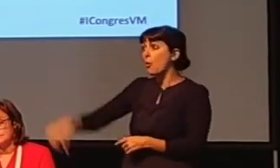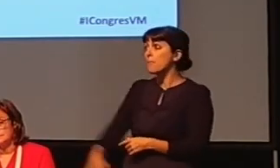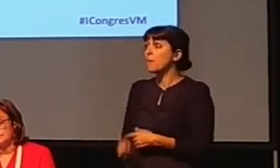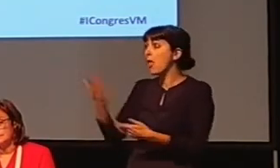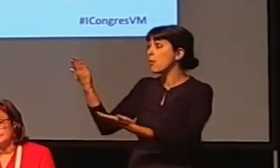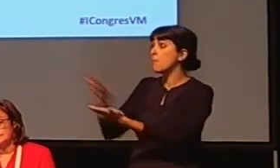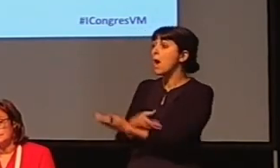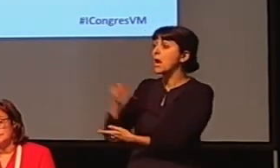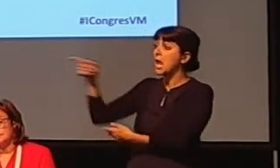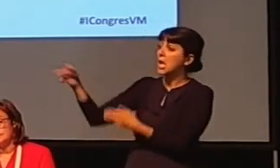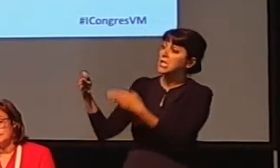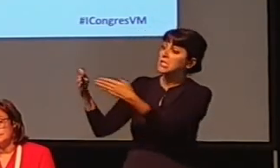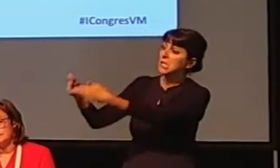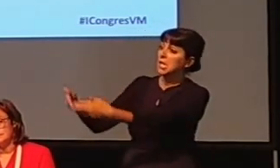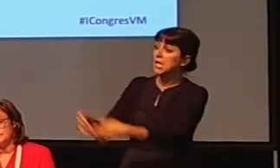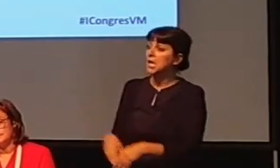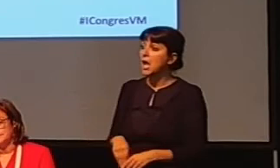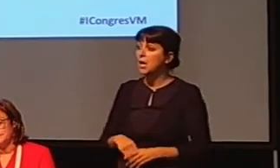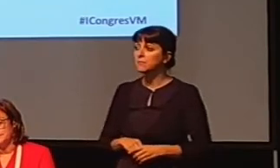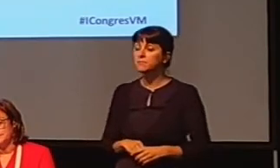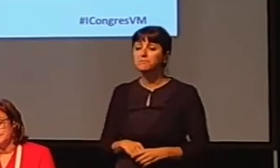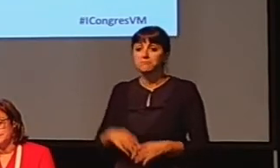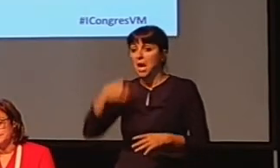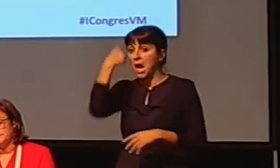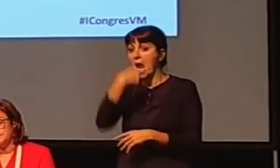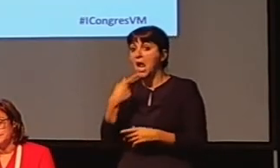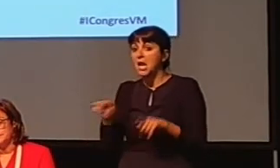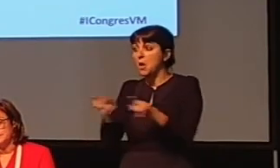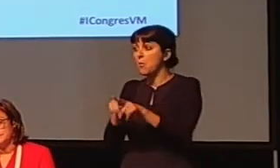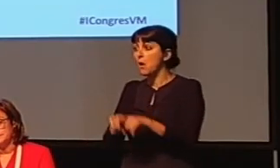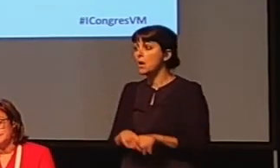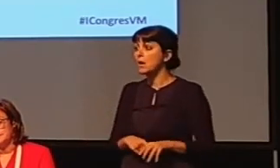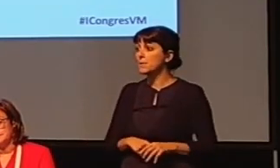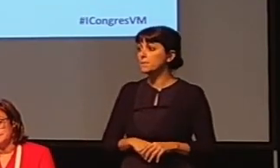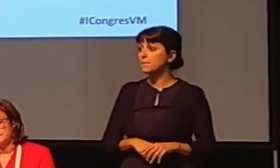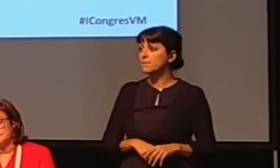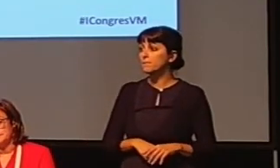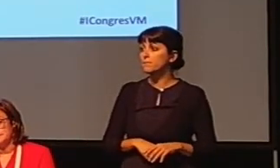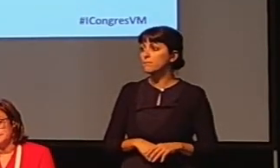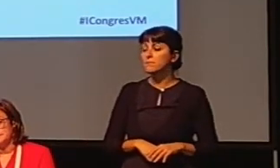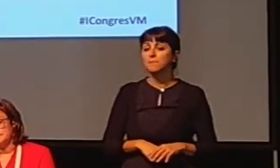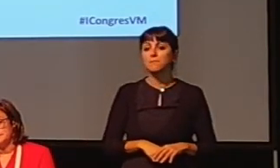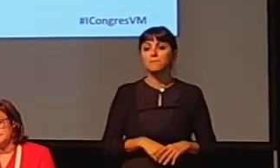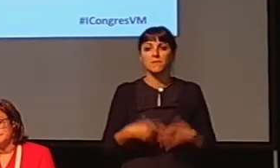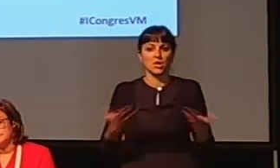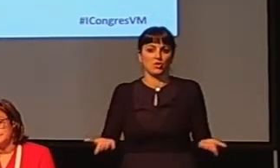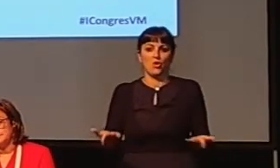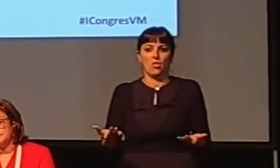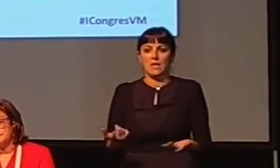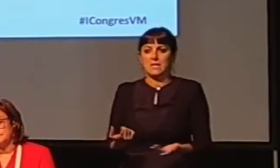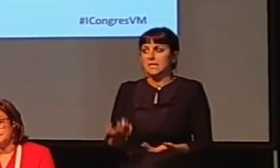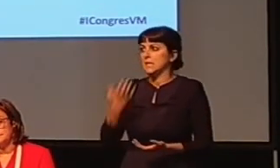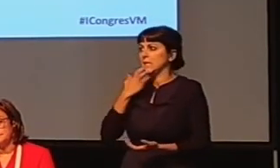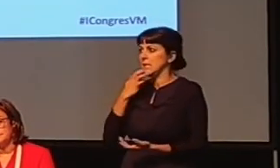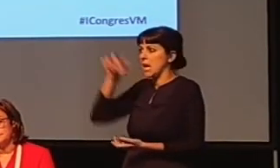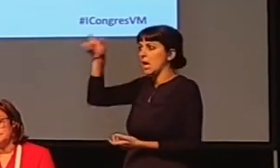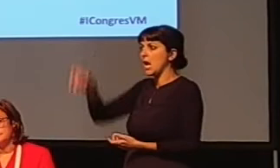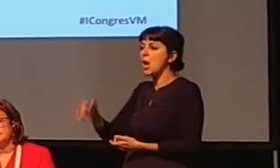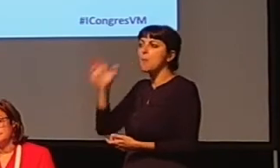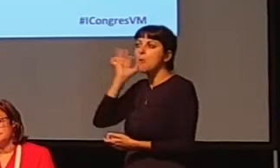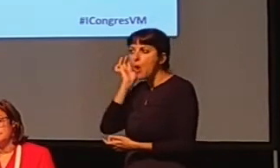en la esquina, y puso la misma cara. Con esa creencia del relato, ¿cómo va a hacer ella todo lo que tiene que